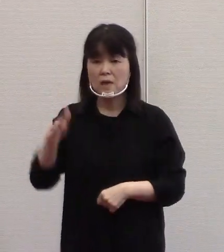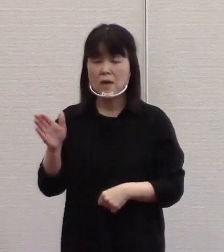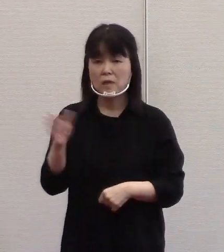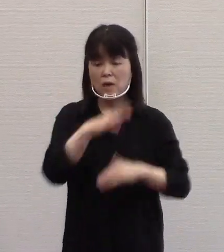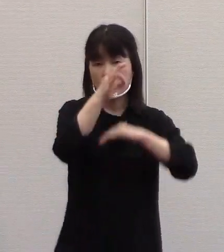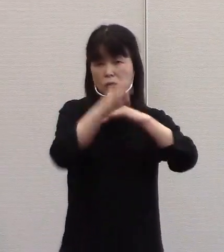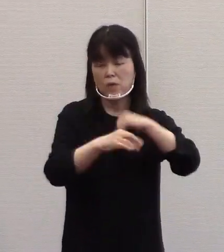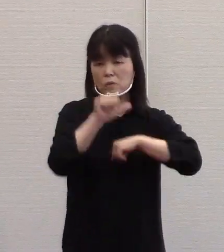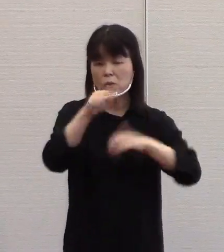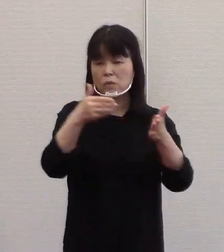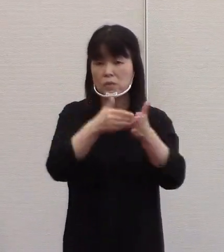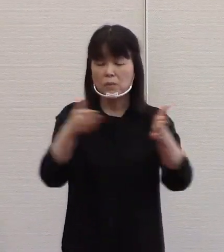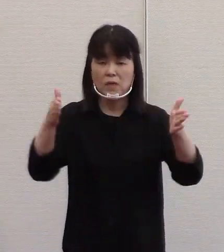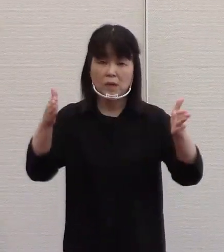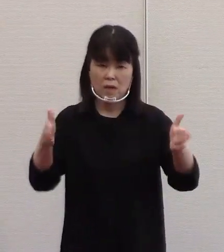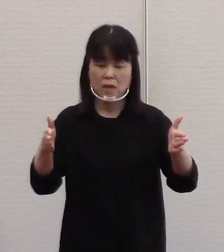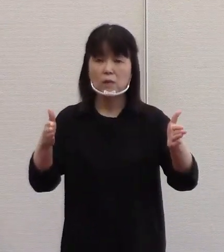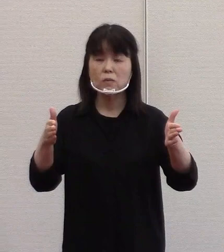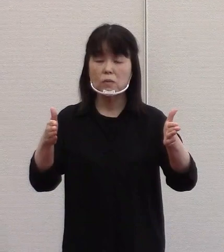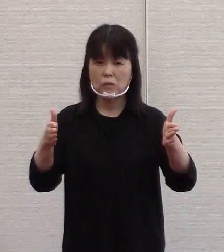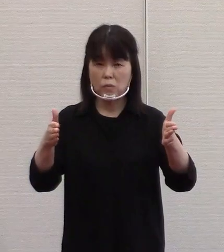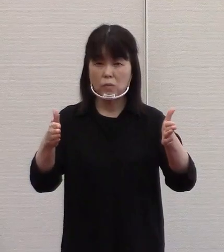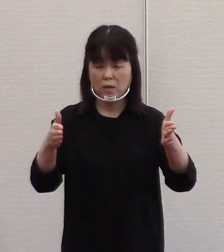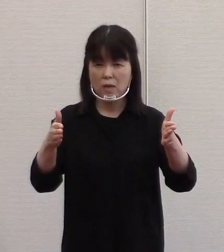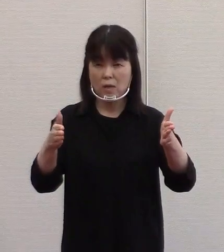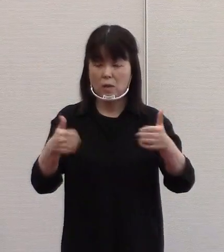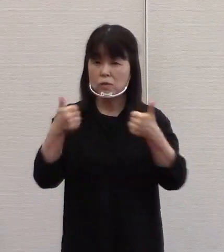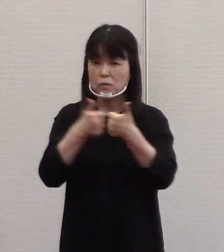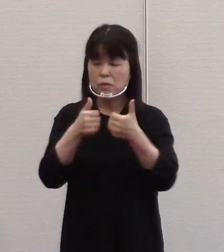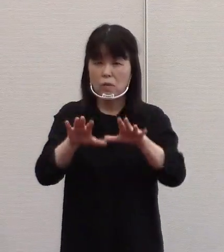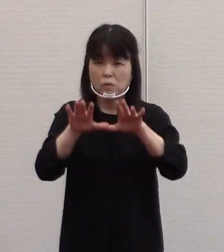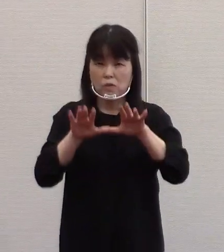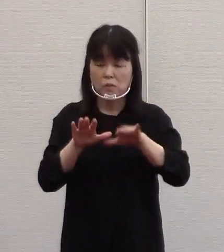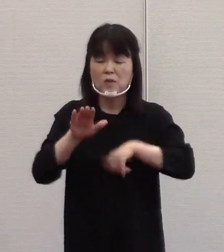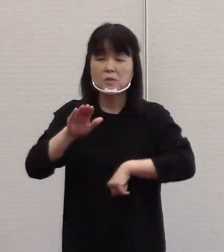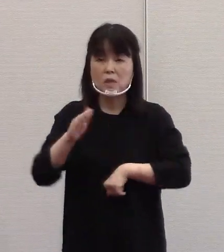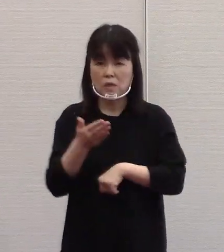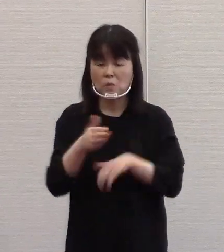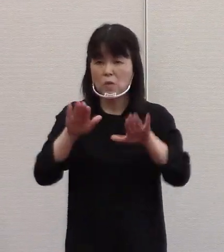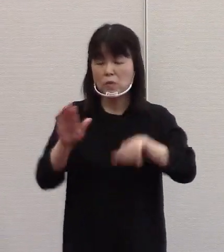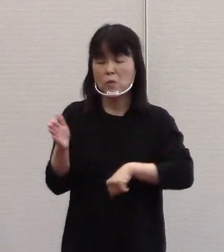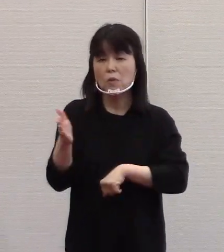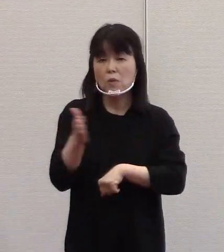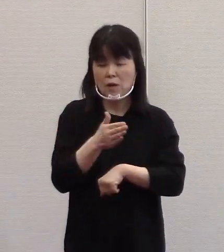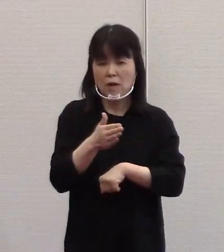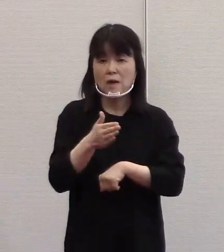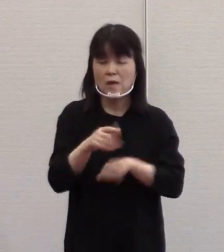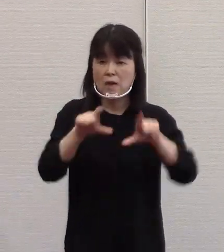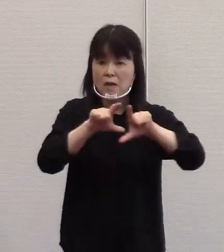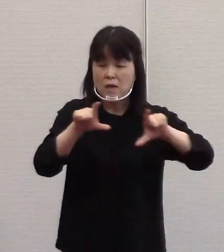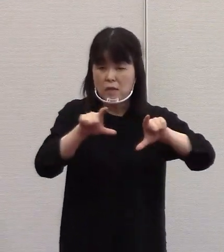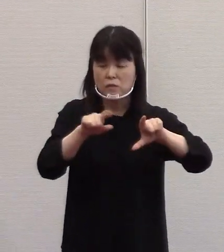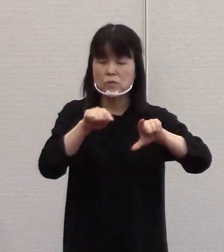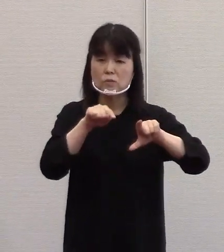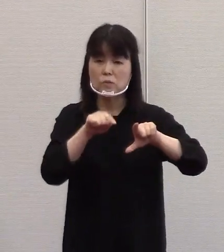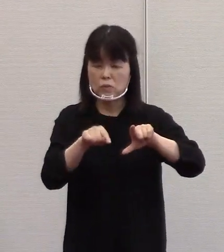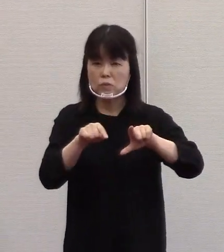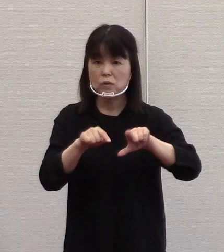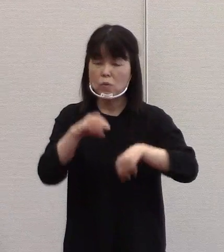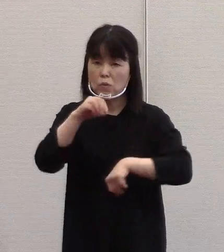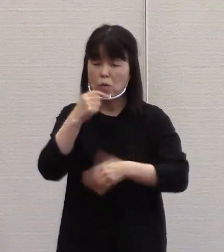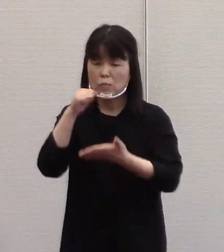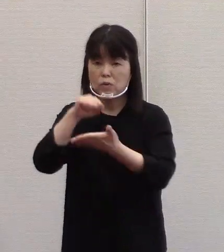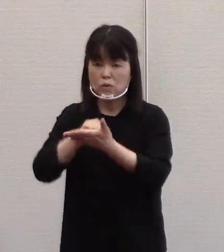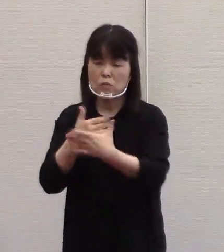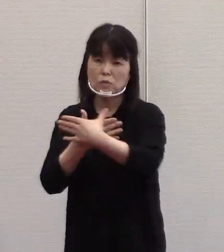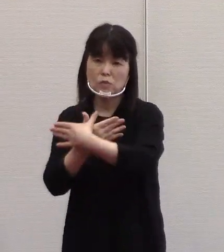方5時まで17時までというものを本日から平日に加えまして土日祝日も開設